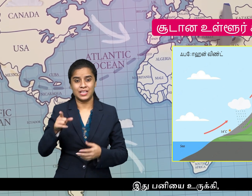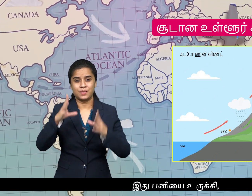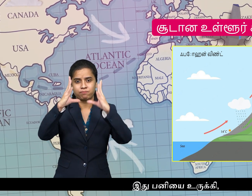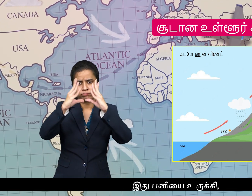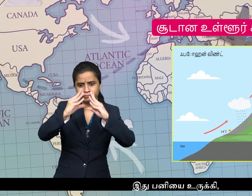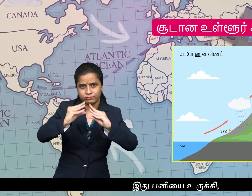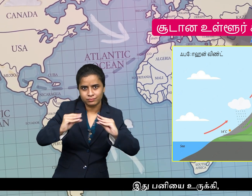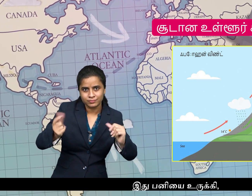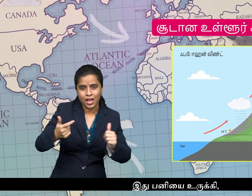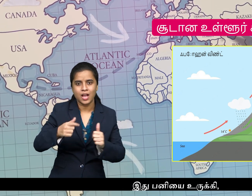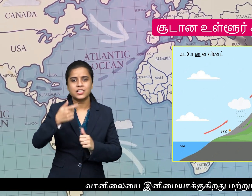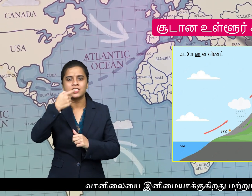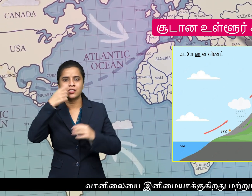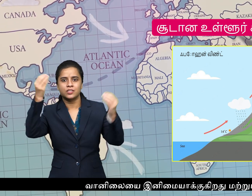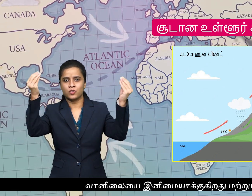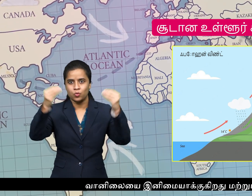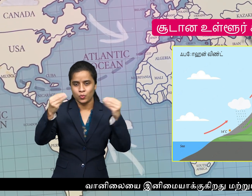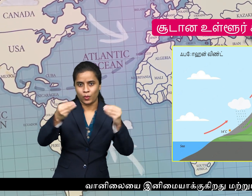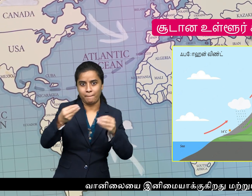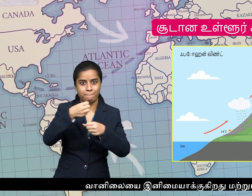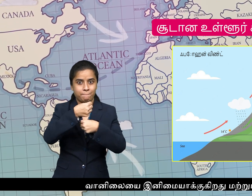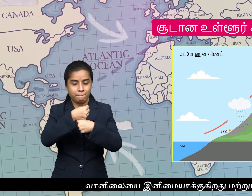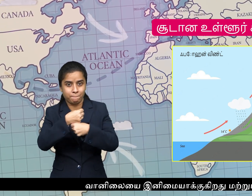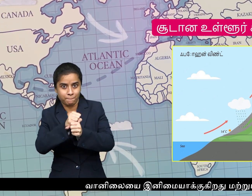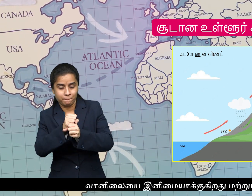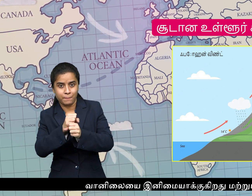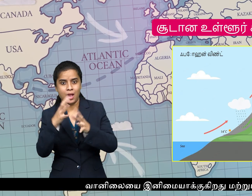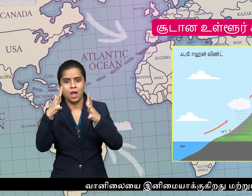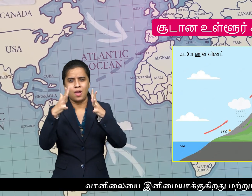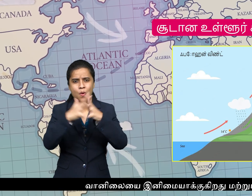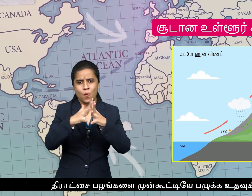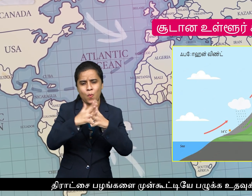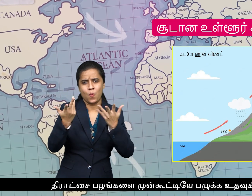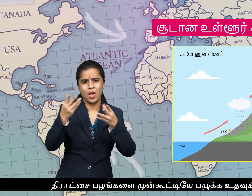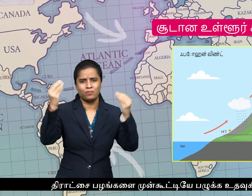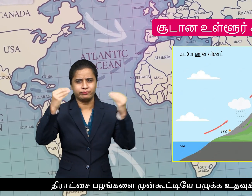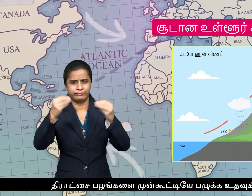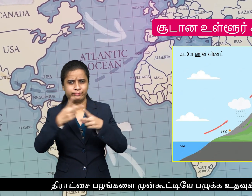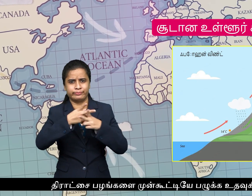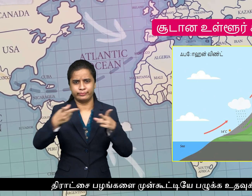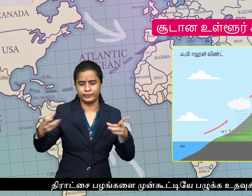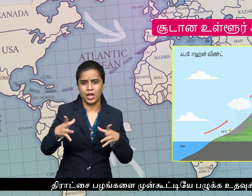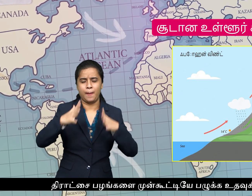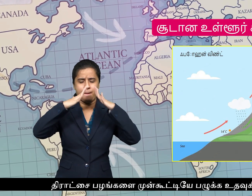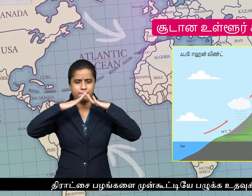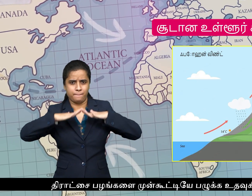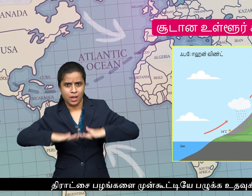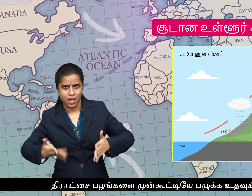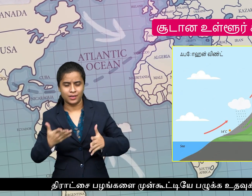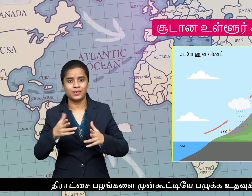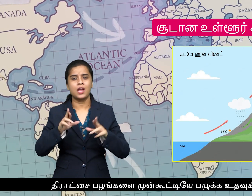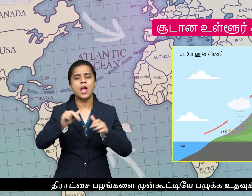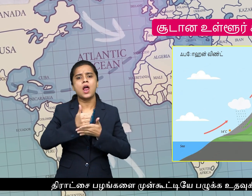இது பனியை உருக்கி வானிலையை இனியமையாக்குவது மற்றும் திராட்சை பழங்களை முன்கூட்டியே